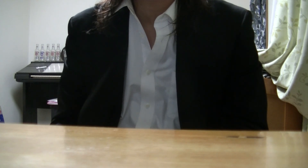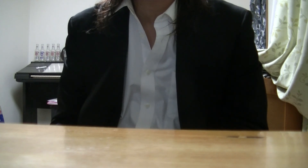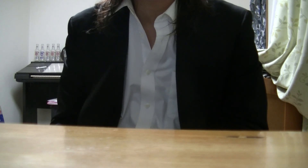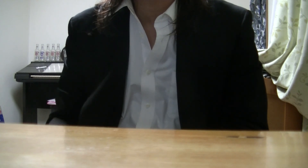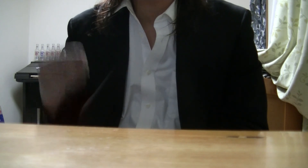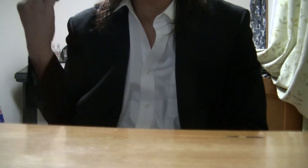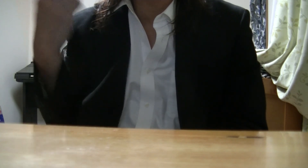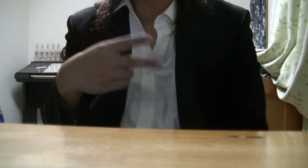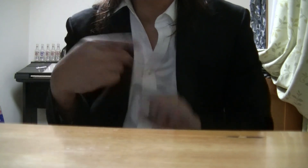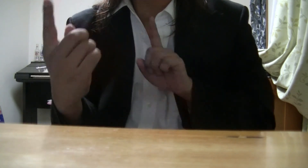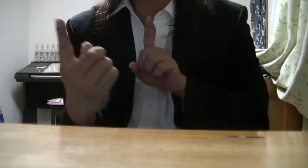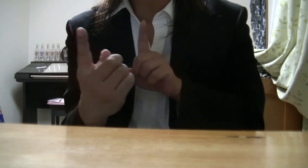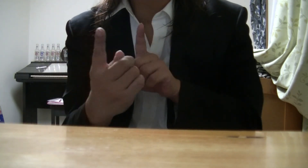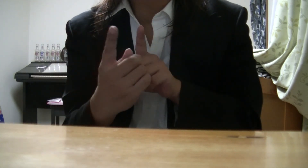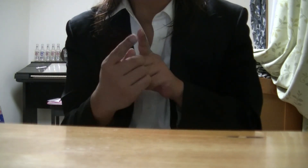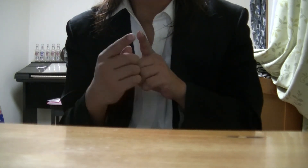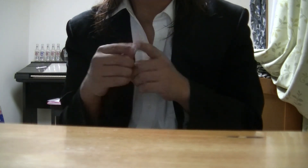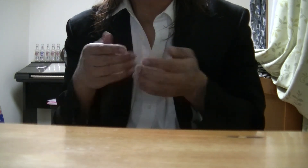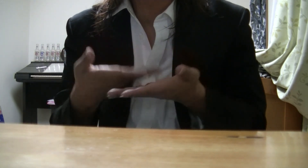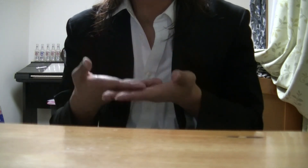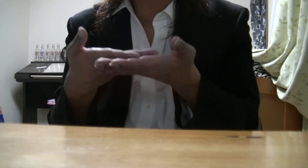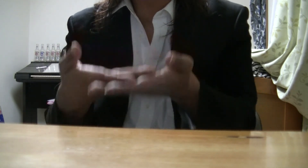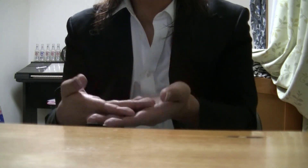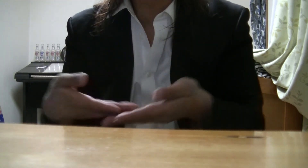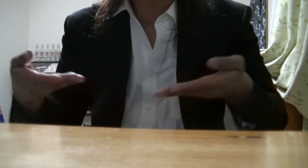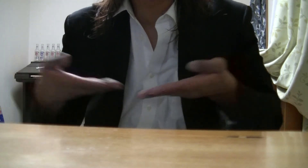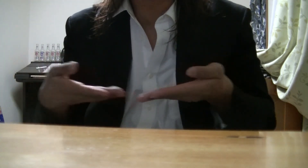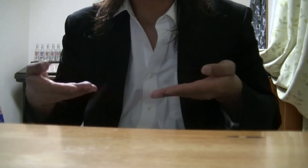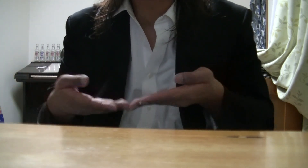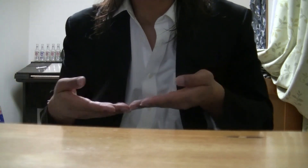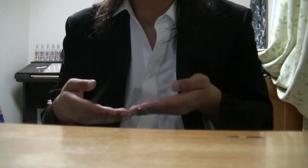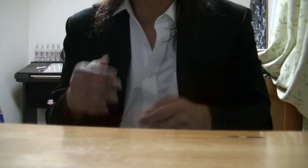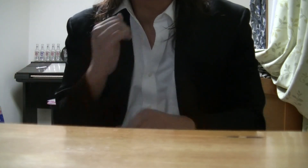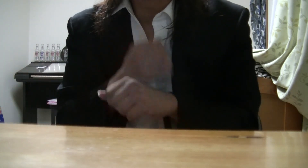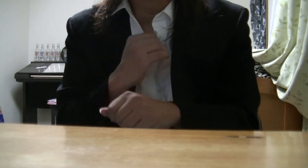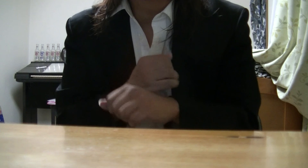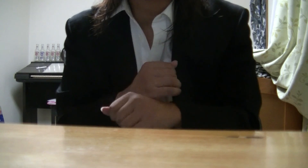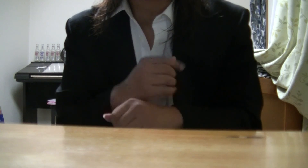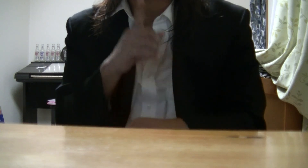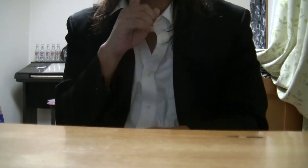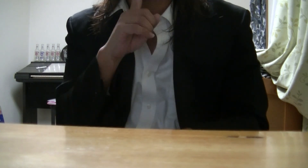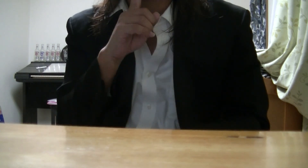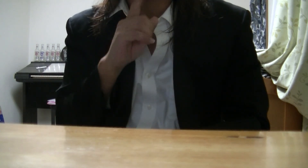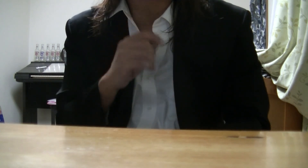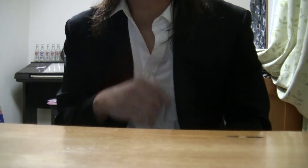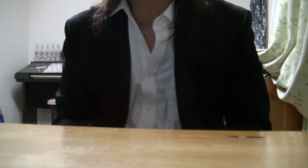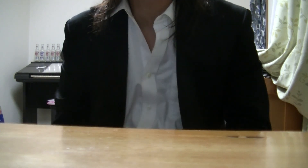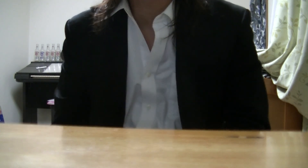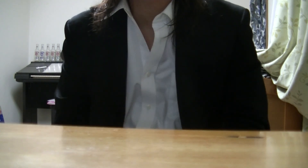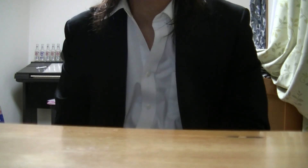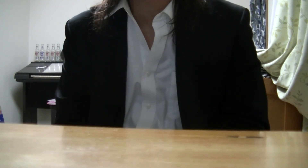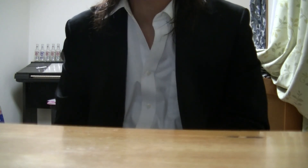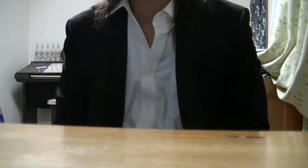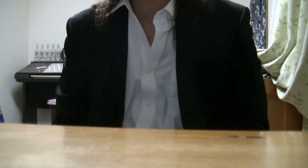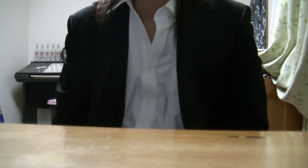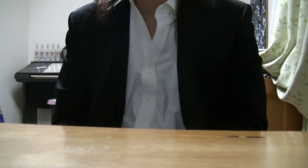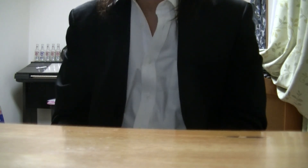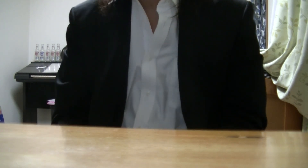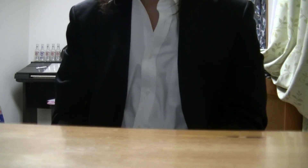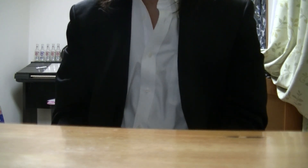くなるサービスと接客の極意、うん、これはかなり、あの実は会社